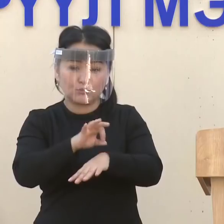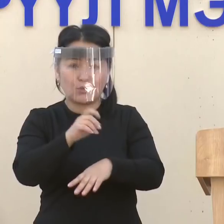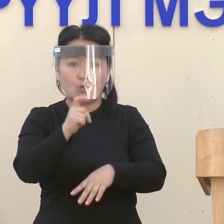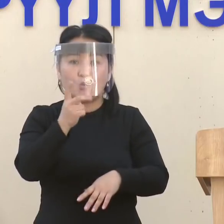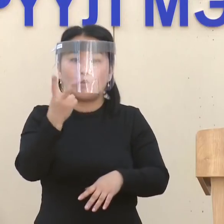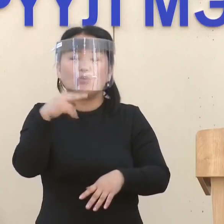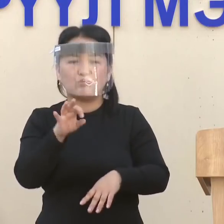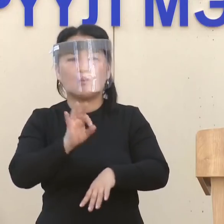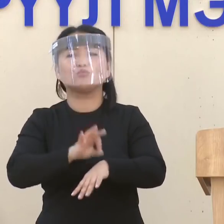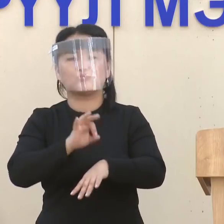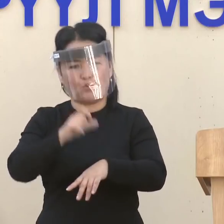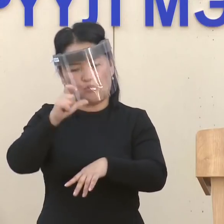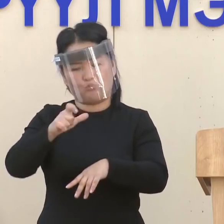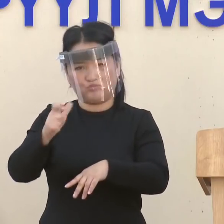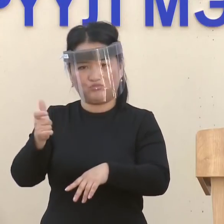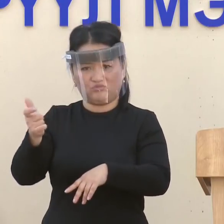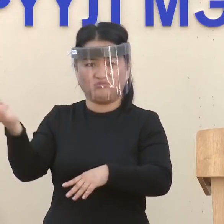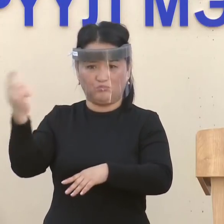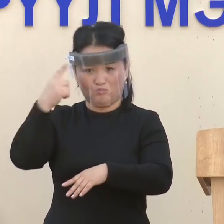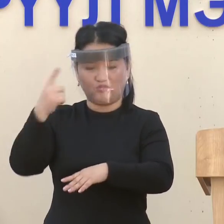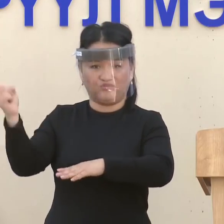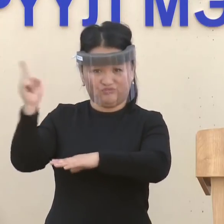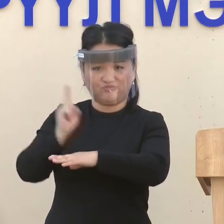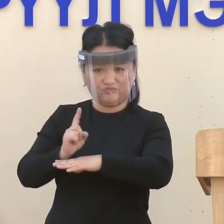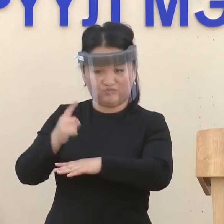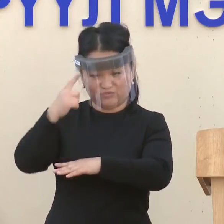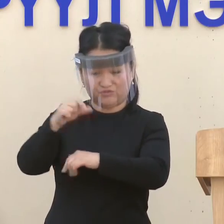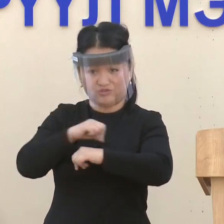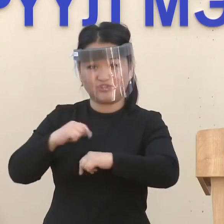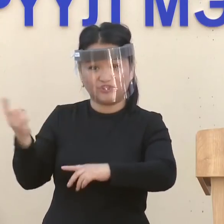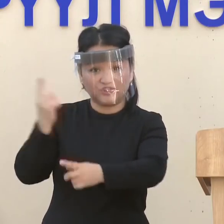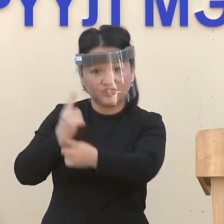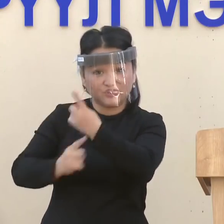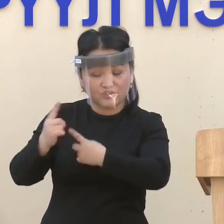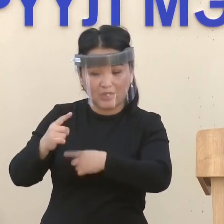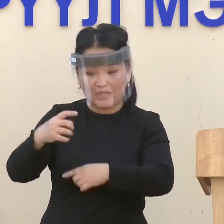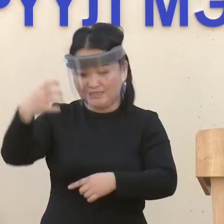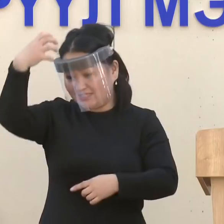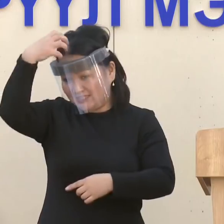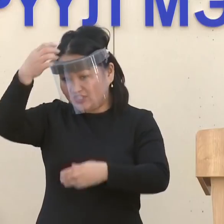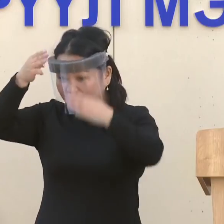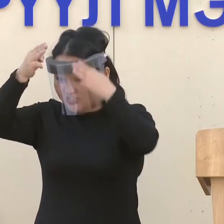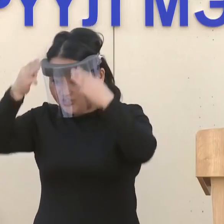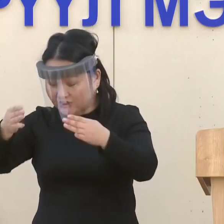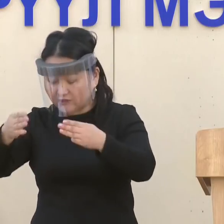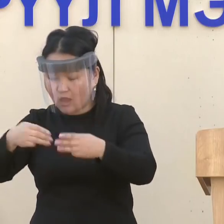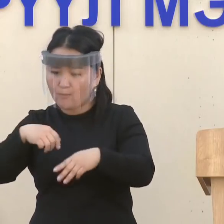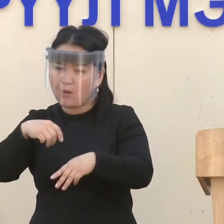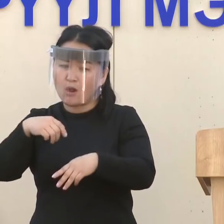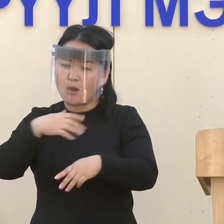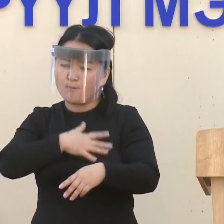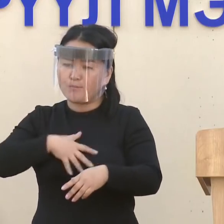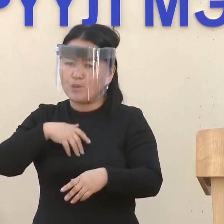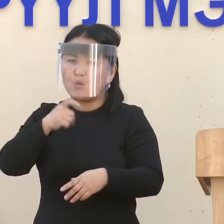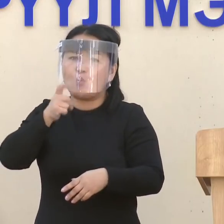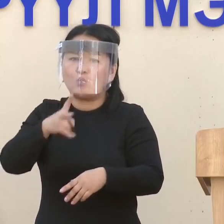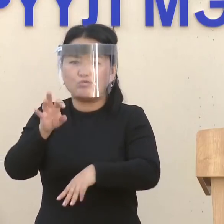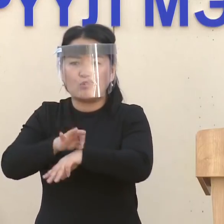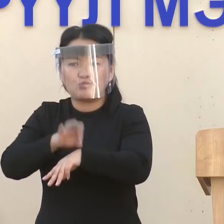өвчтэй улсууд ирсэн. Засгийн газрын шийдвэрээр энэ өвчтэй мөн одоо гадаад байгаа улсуудаа татан ороо авцрыг гэсэн